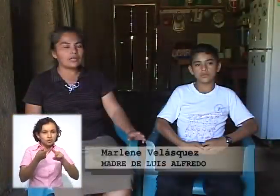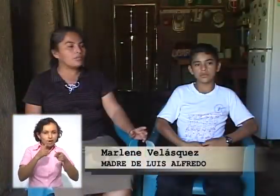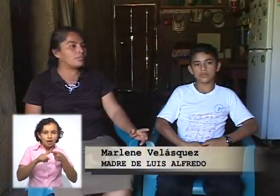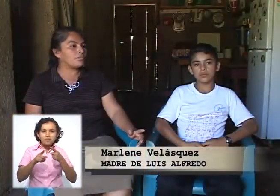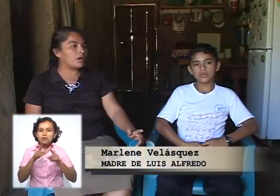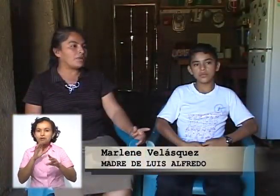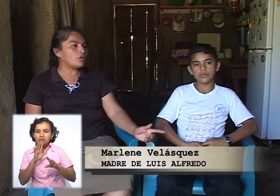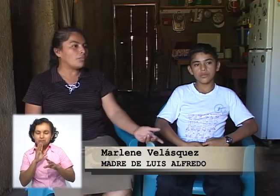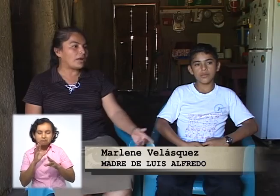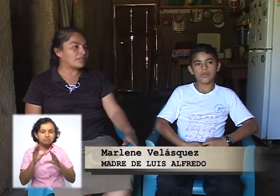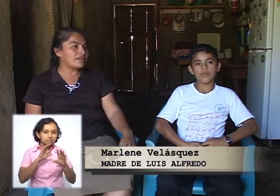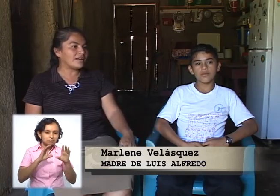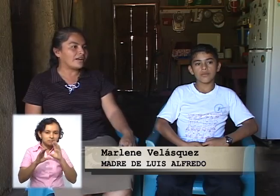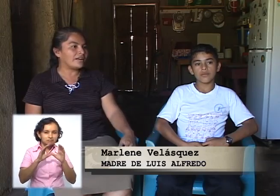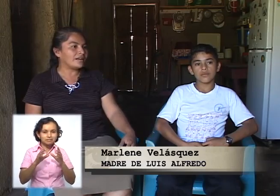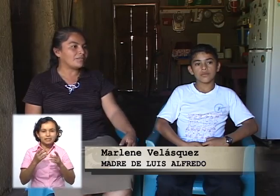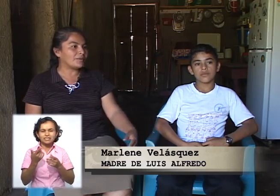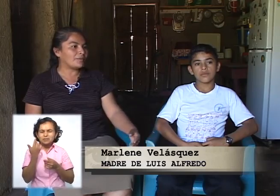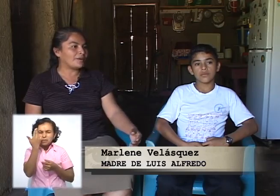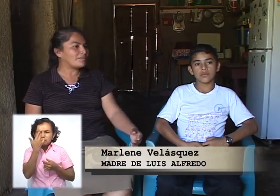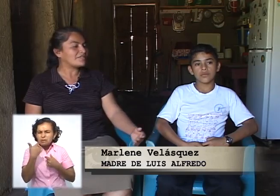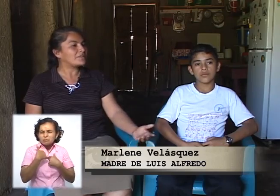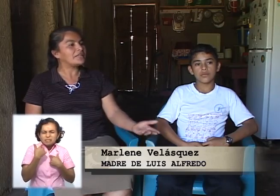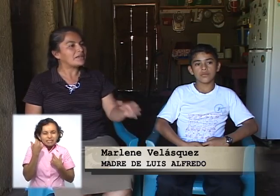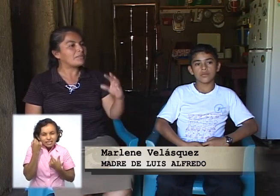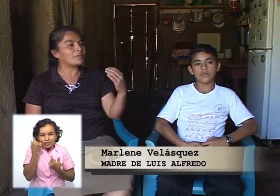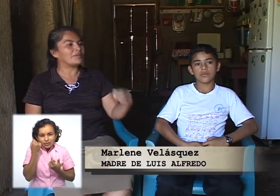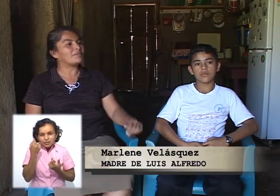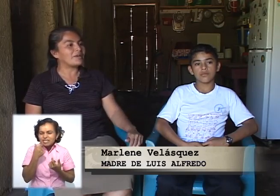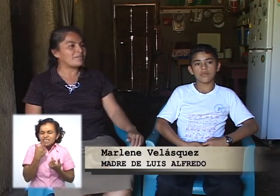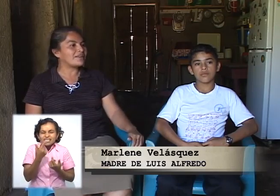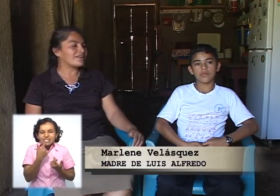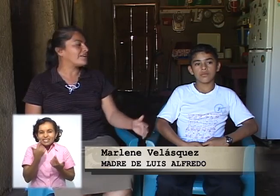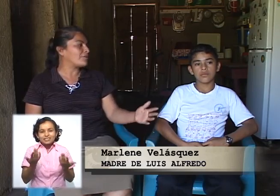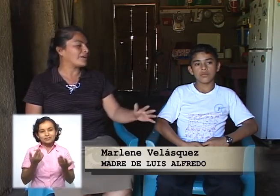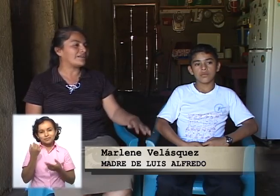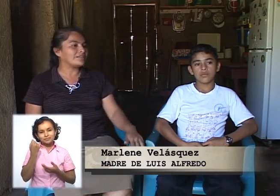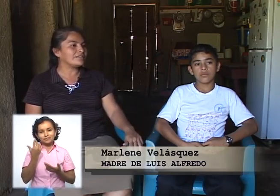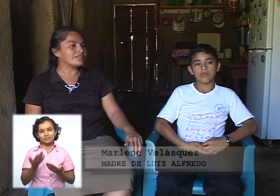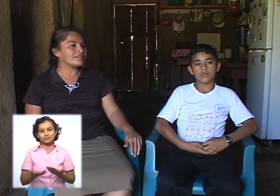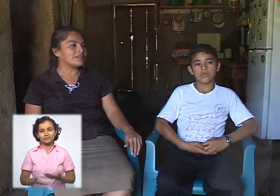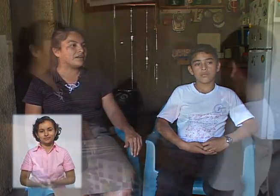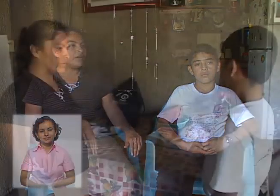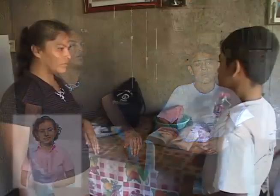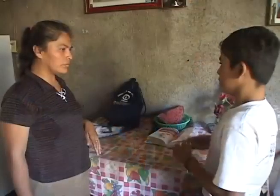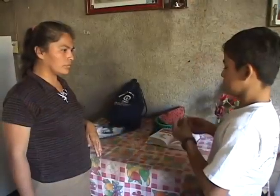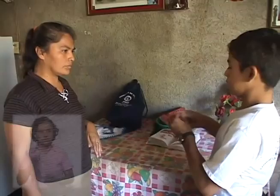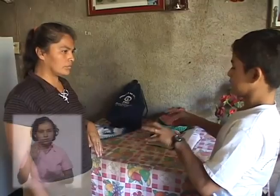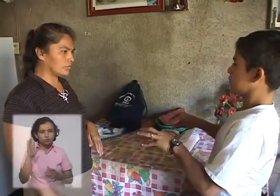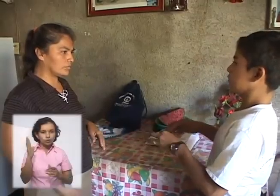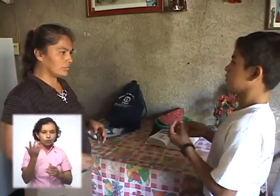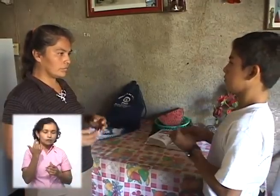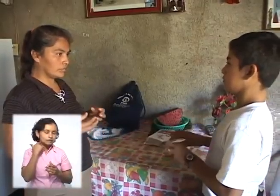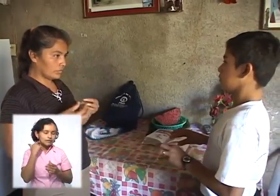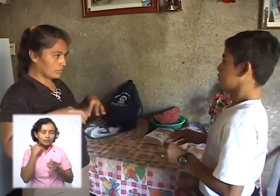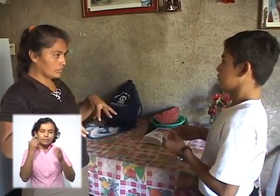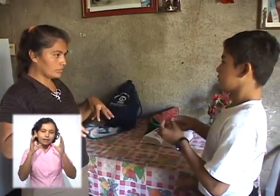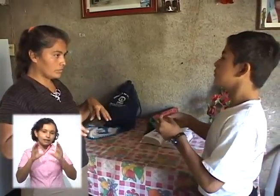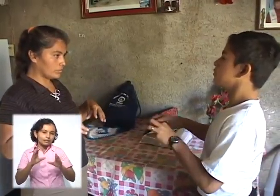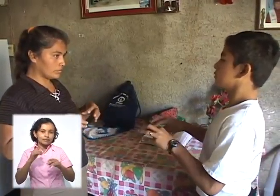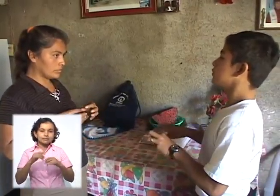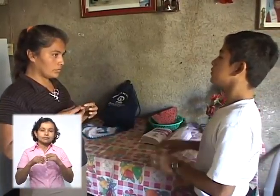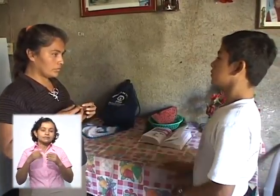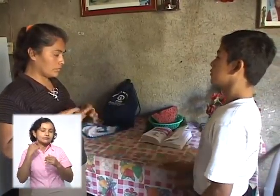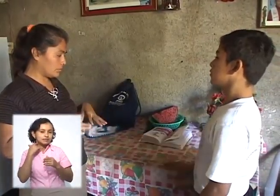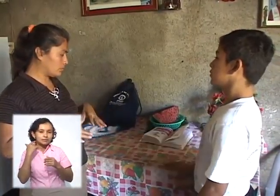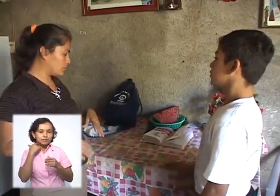muchos aquí amigos platica él, pero hay veces me tienen que preguntar, pues, a mí, que qué es lo que les dice. Todas las tardes,